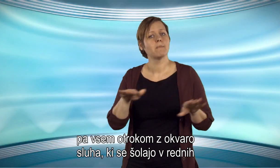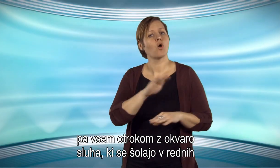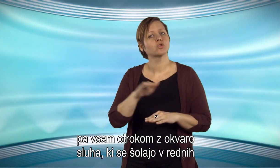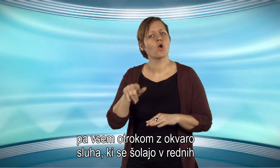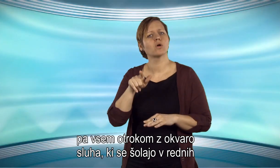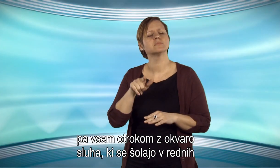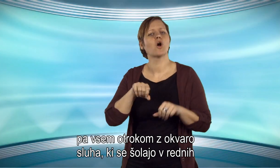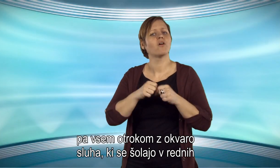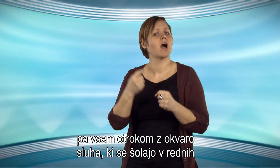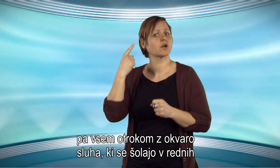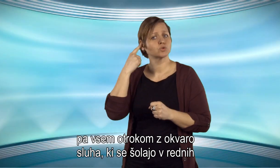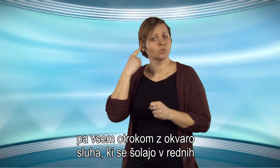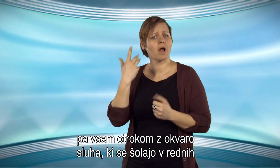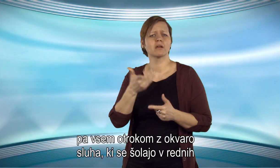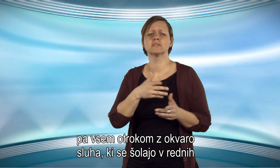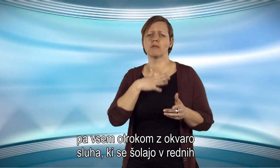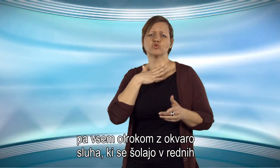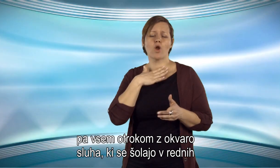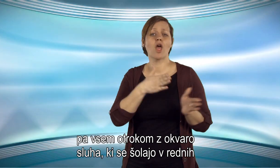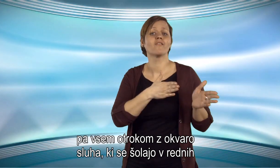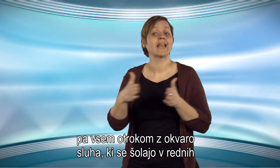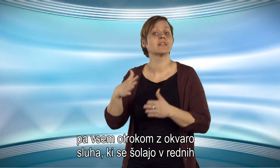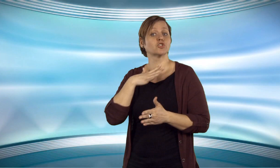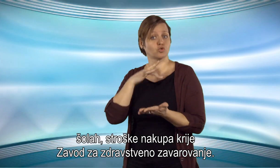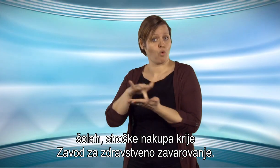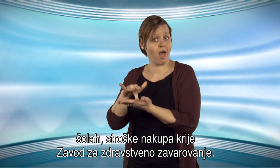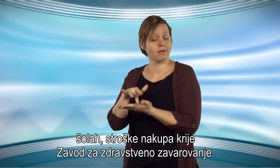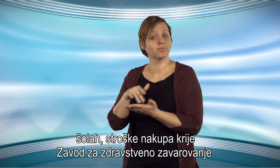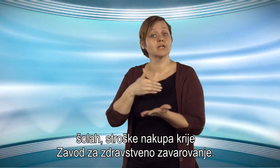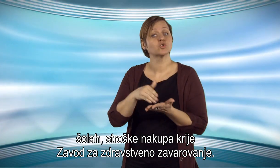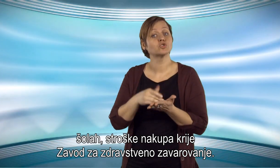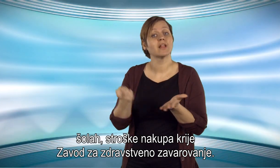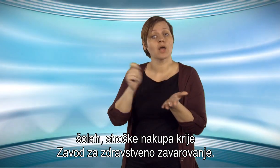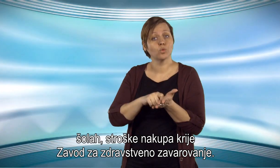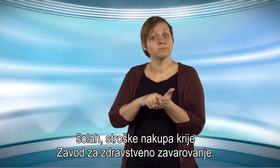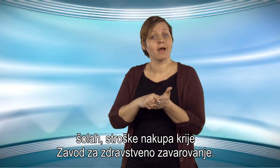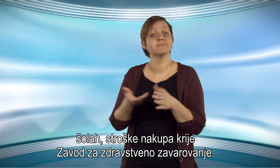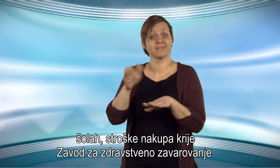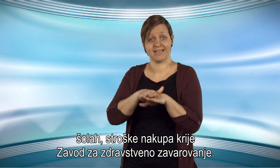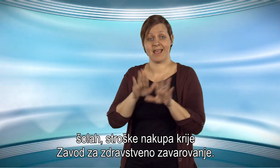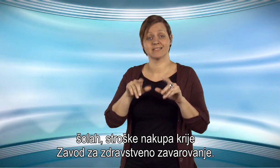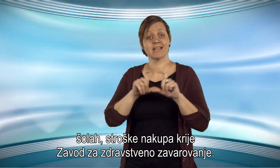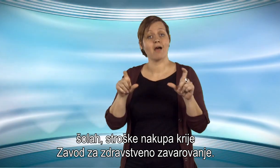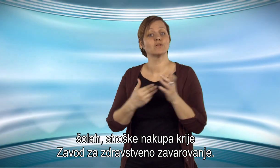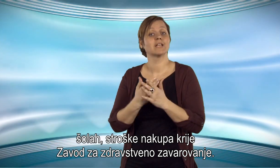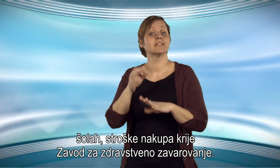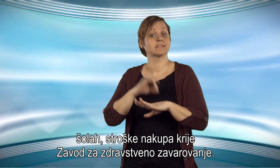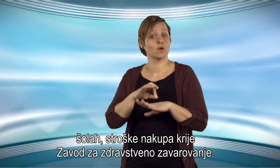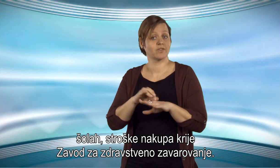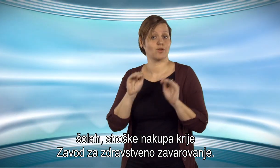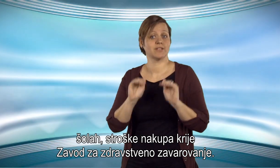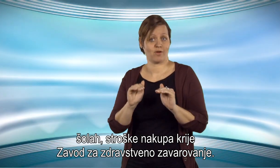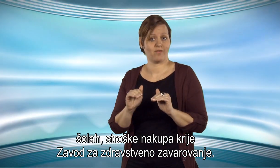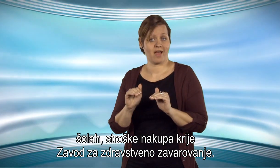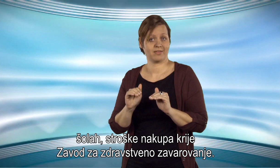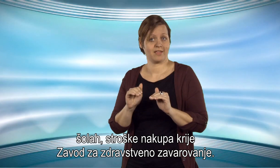okvaro sluha, ki se šolajo v rednih šolah, stroške nakupa krije Zavod za zdravstveno zavarovanje.